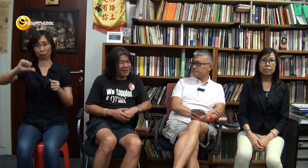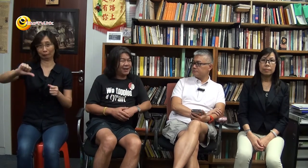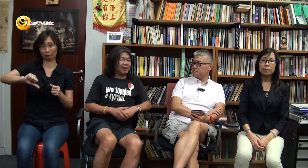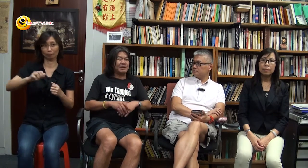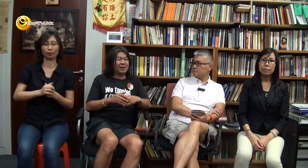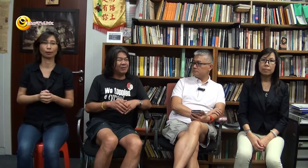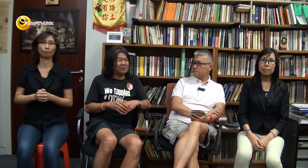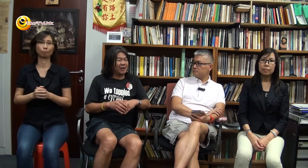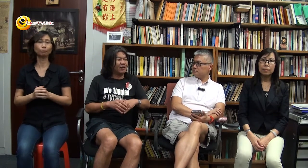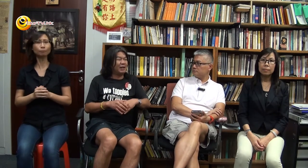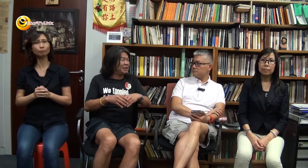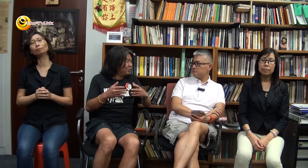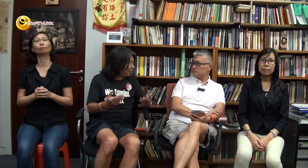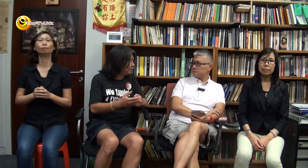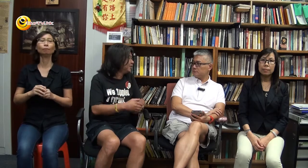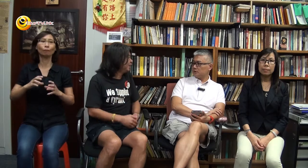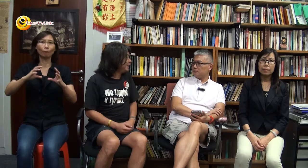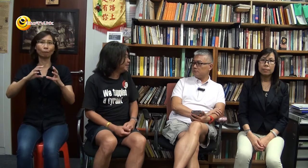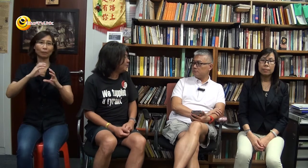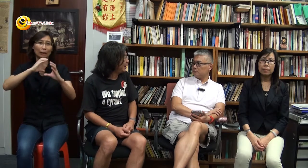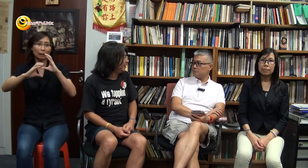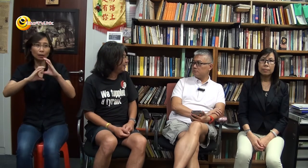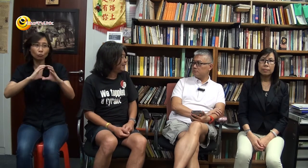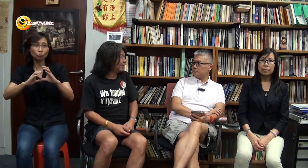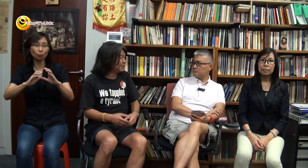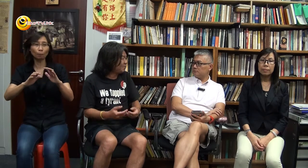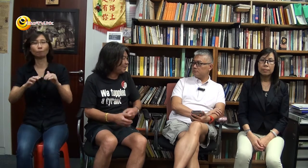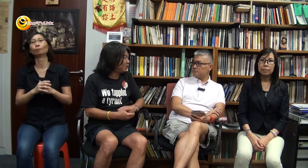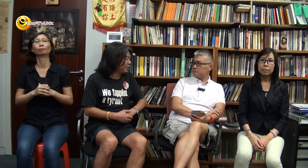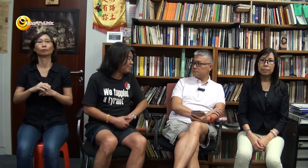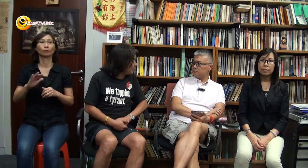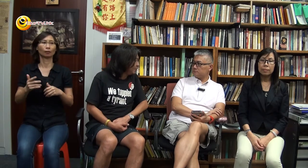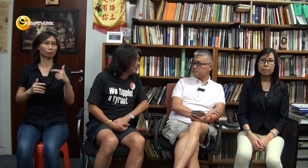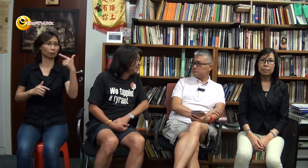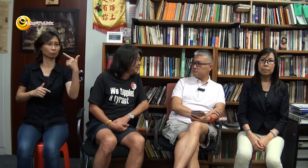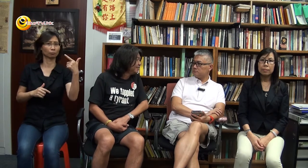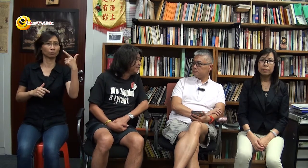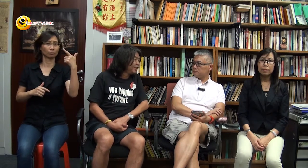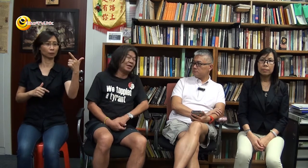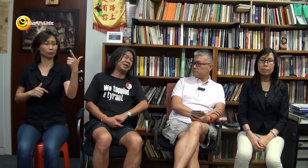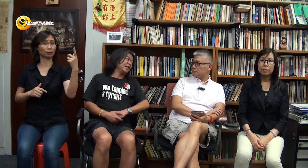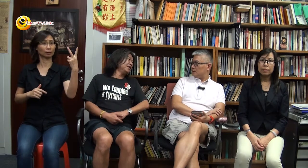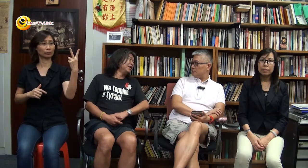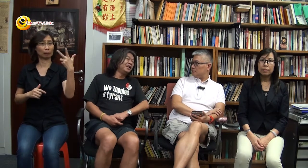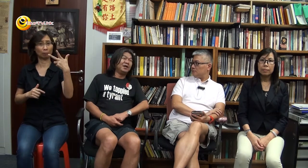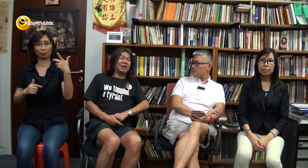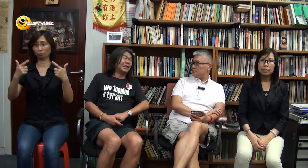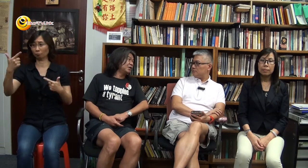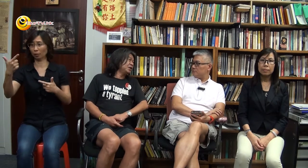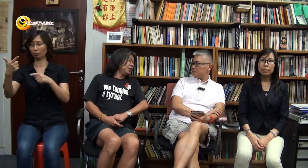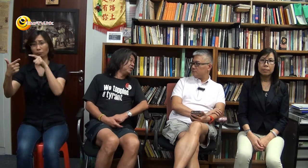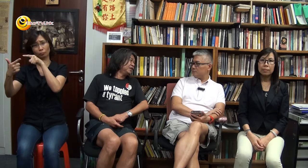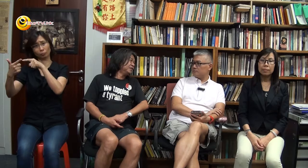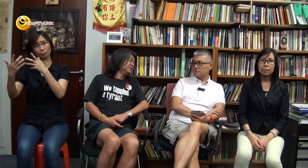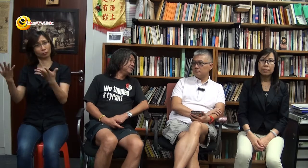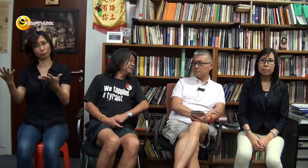是壞的，那為什麼不能夠協調到建制派呢？那只有8票到28票呢？這個真的是問題，問責